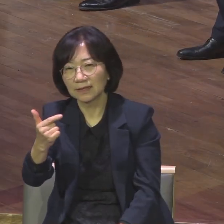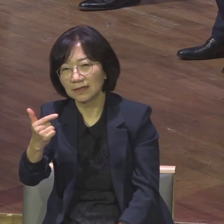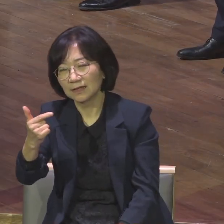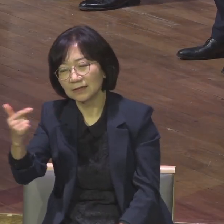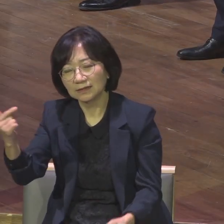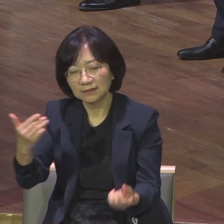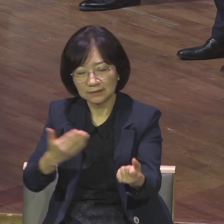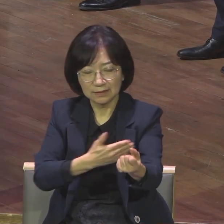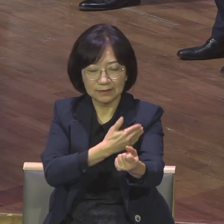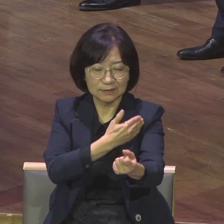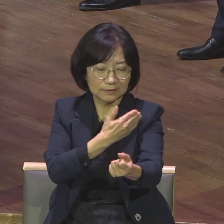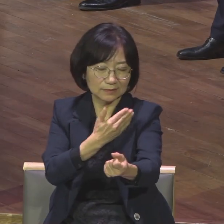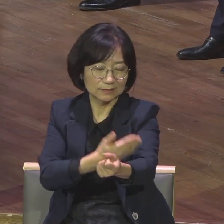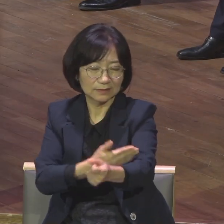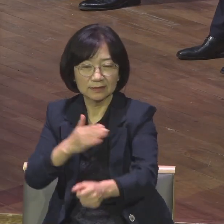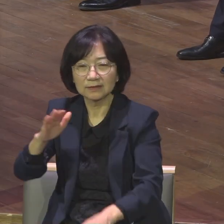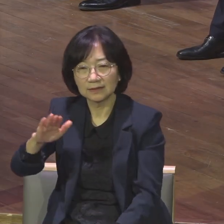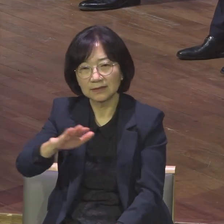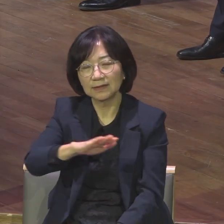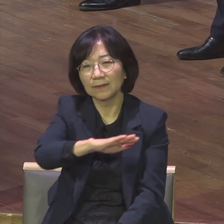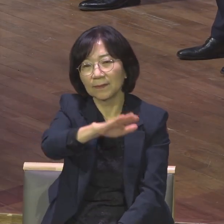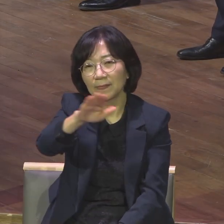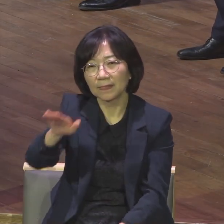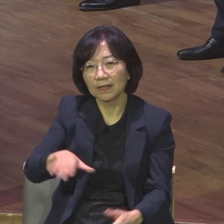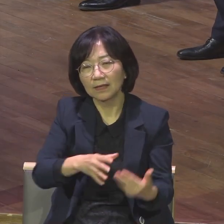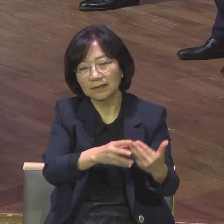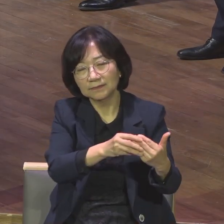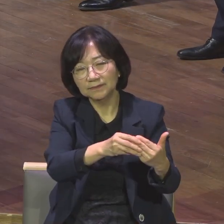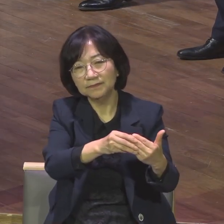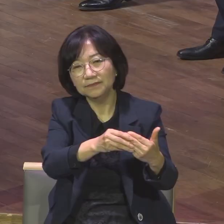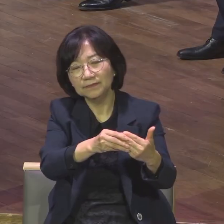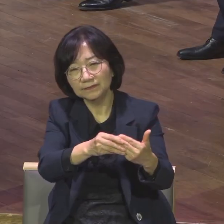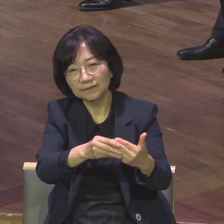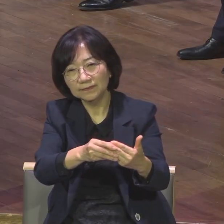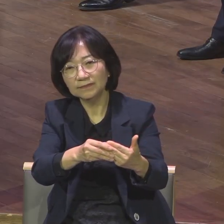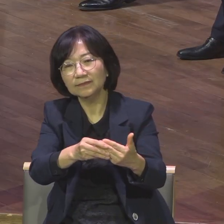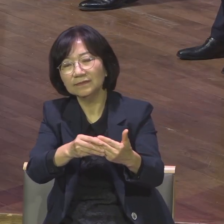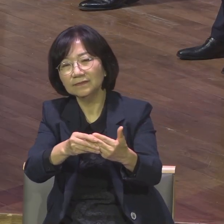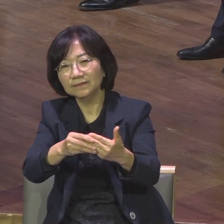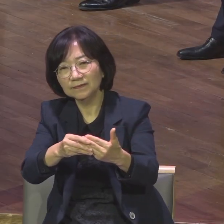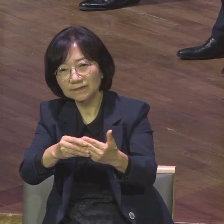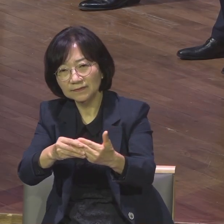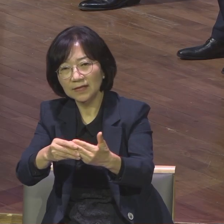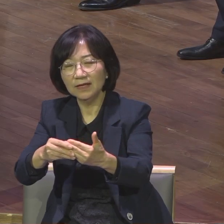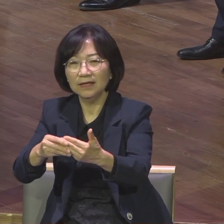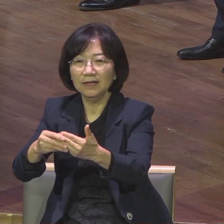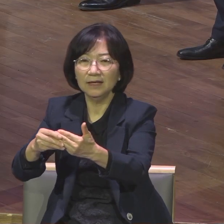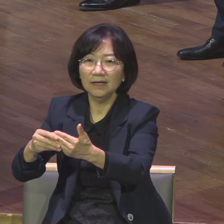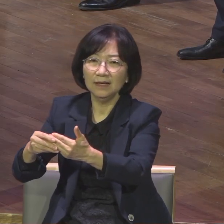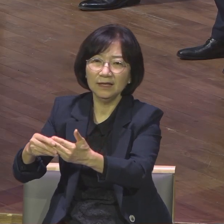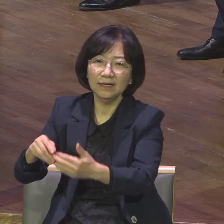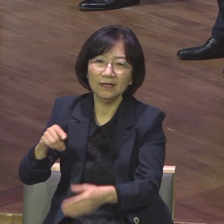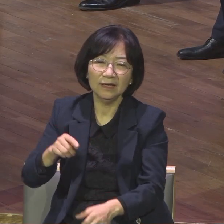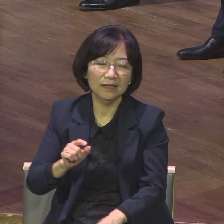하늘의 크신 능력이 우리 이끄시네